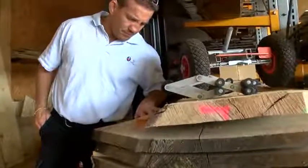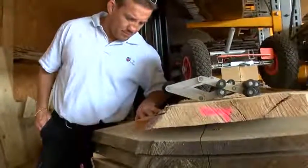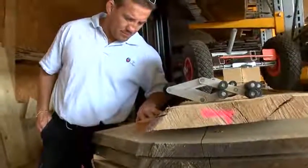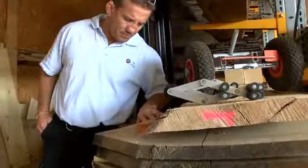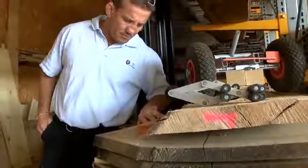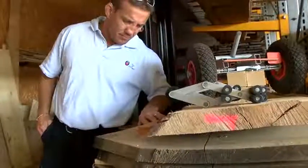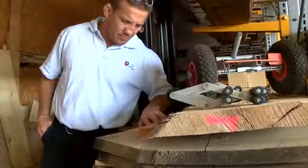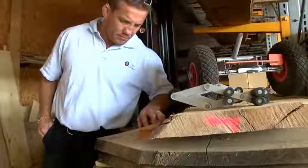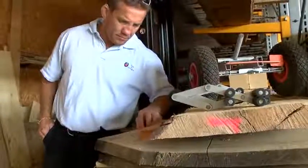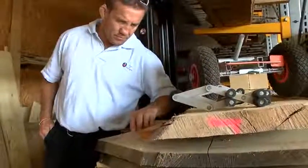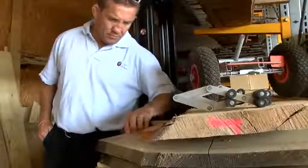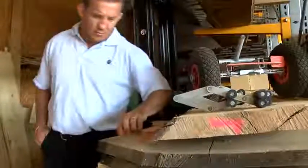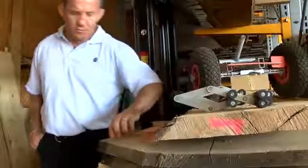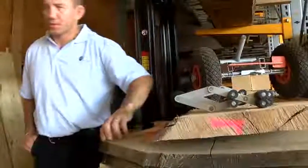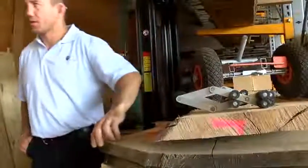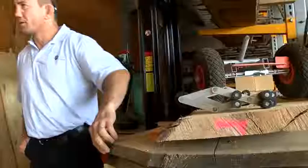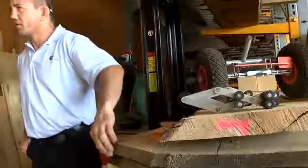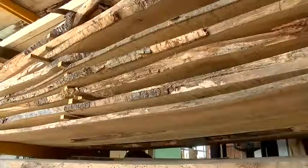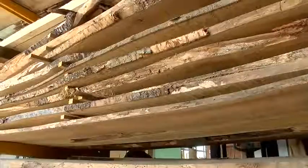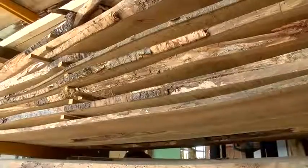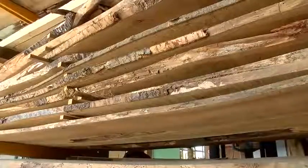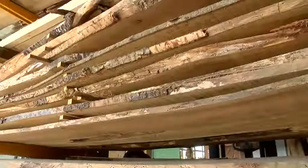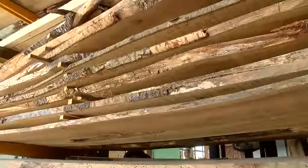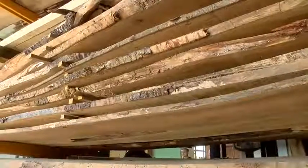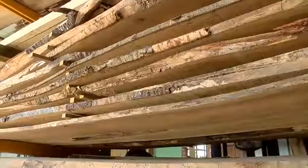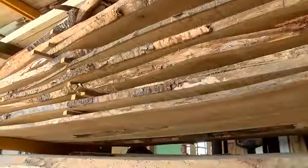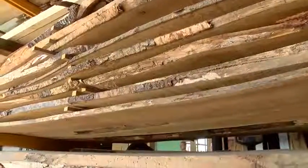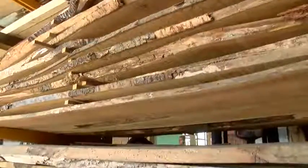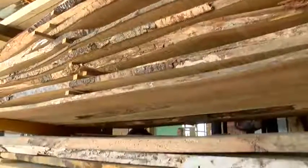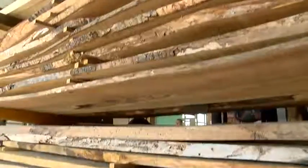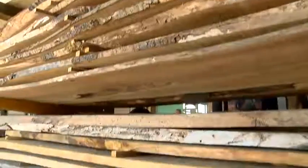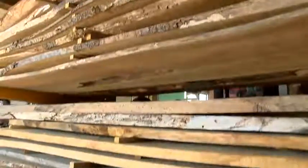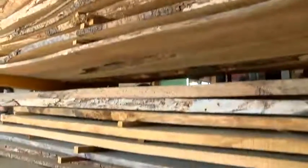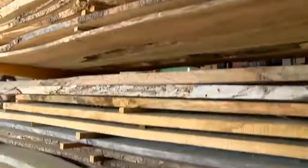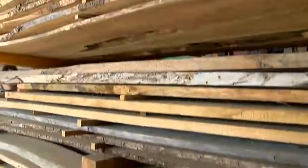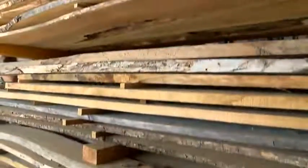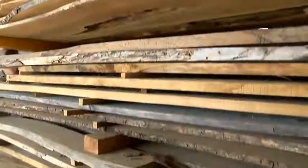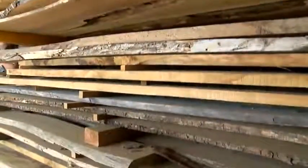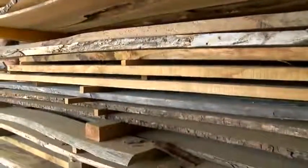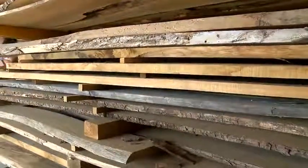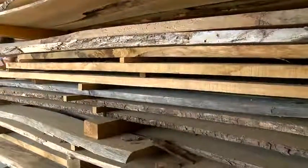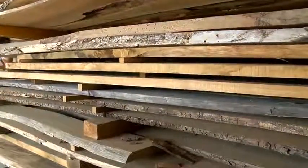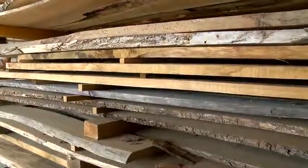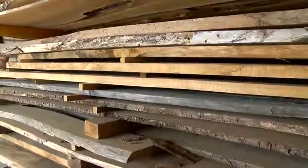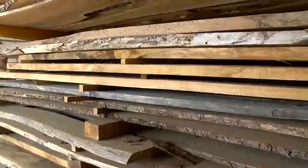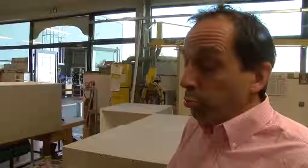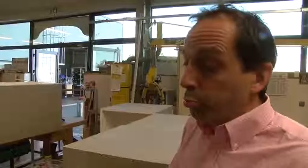histoires, l'histoire de l'ESAT, l'histoire de nos salariés, et puis aussi l'histoire de Cyril, qui pour